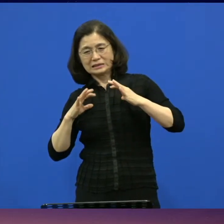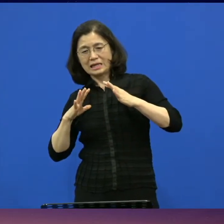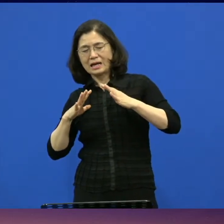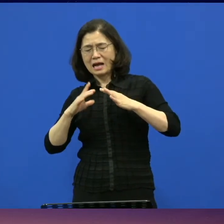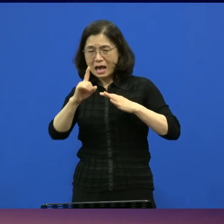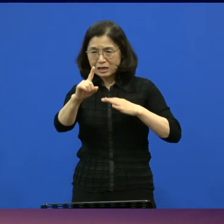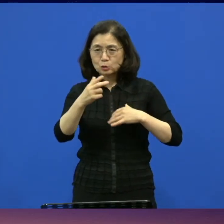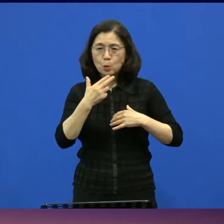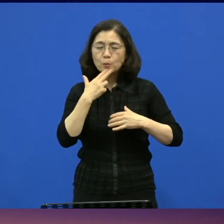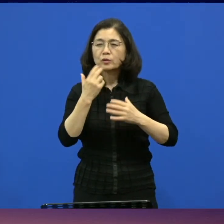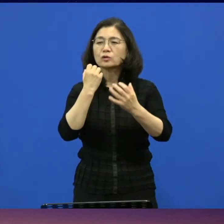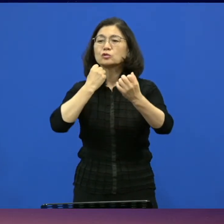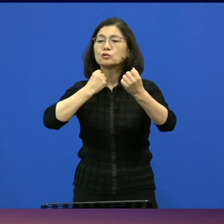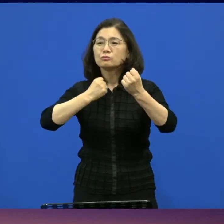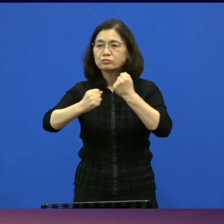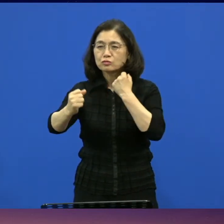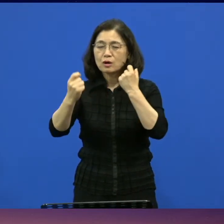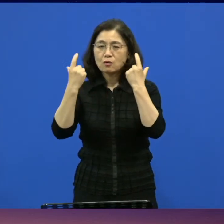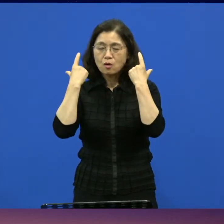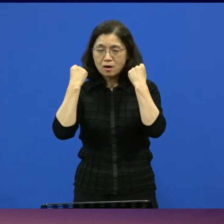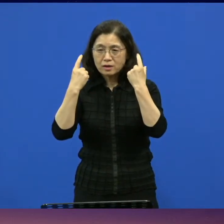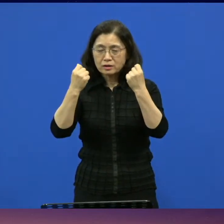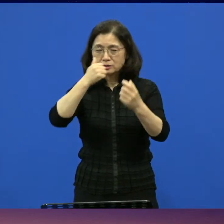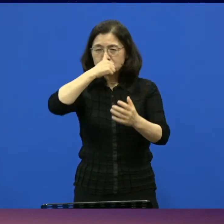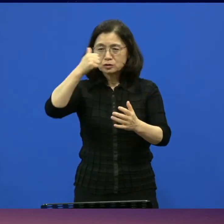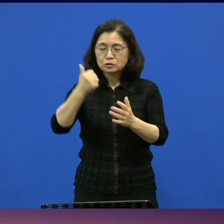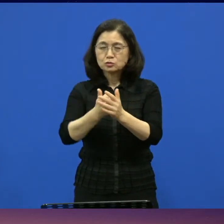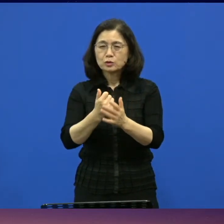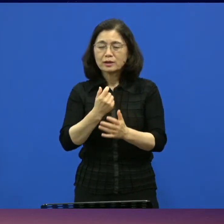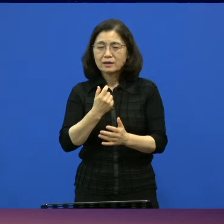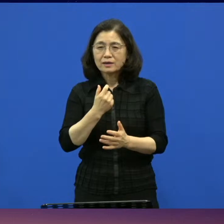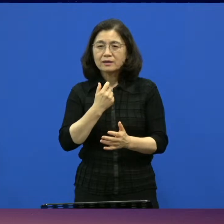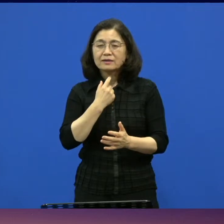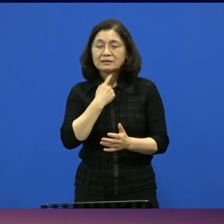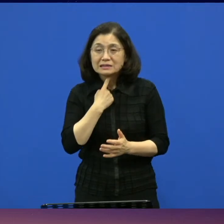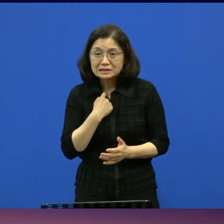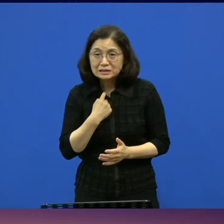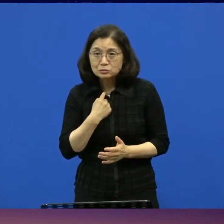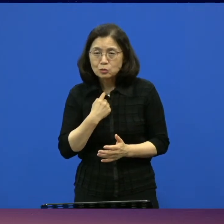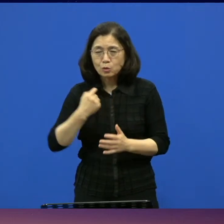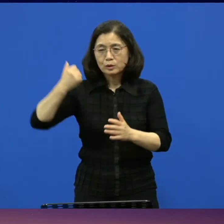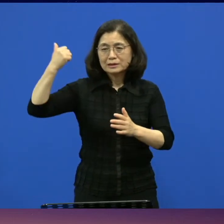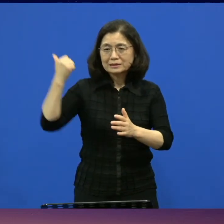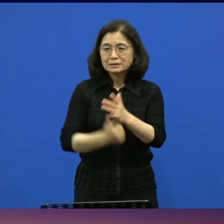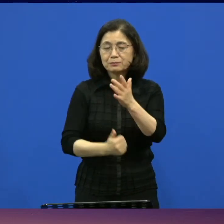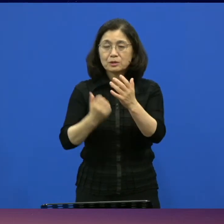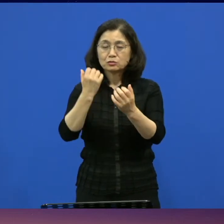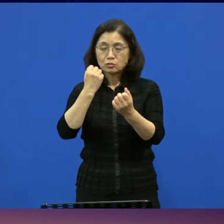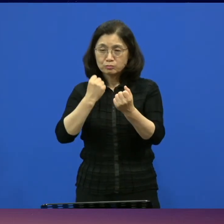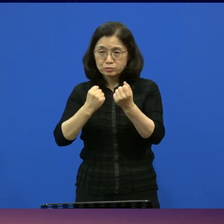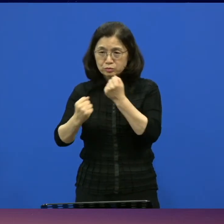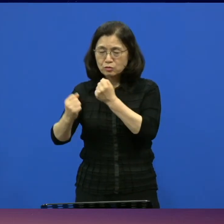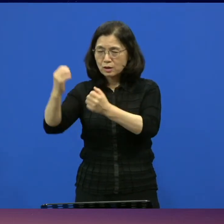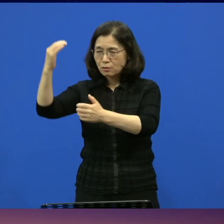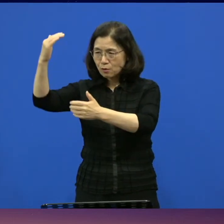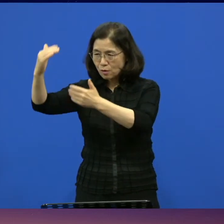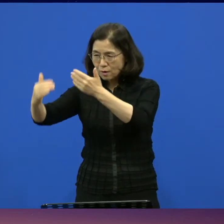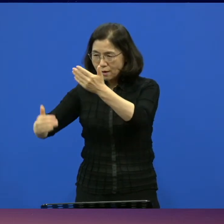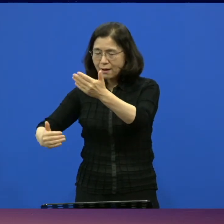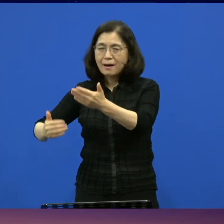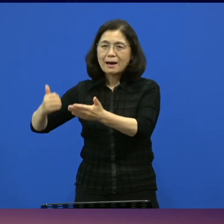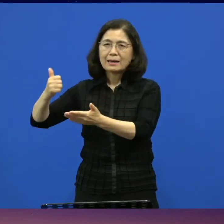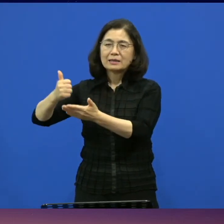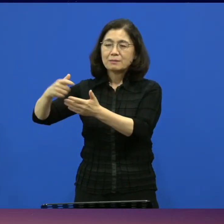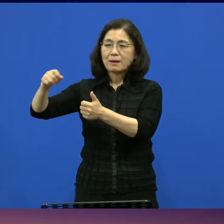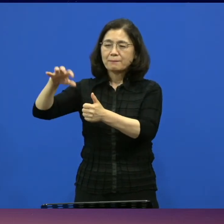그럼에도 불구하고 여전히 죄를 짓고 여전히 실패하고 여전히 우리는 하나님 앞에 내세울 것이 없음에도